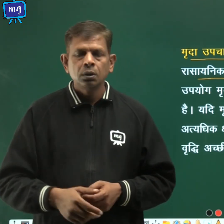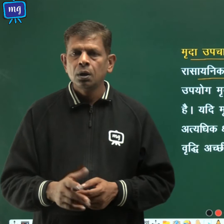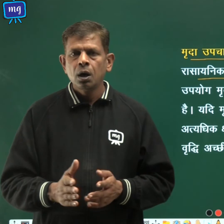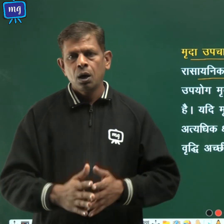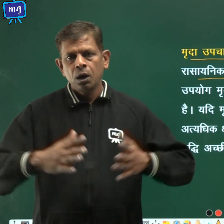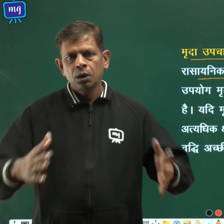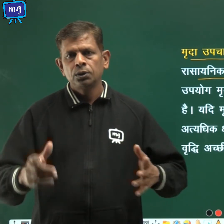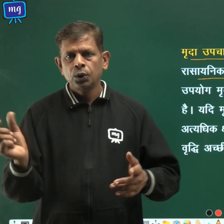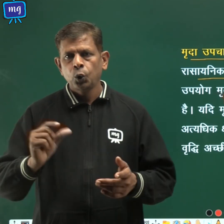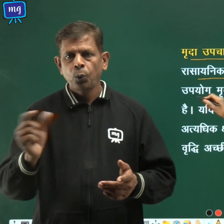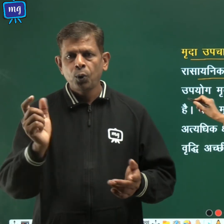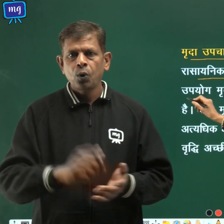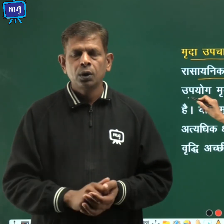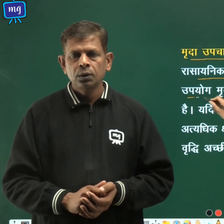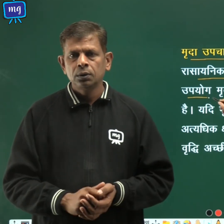अत्यधिक उपयोग